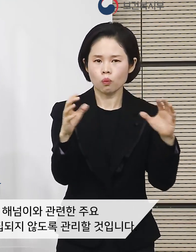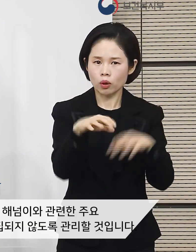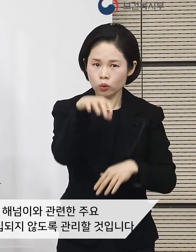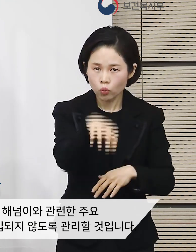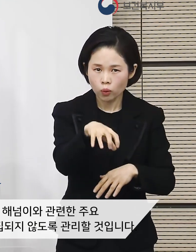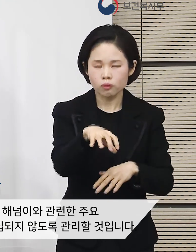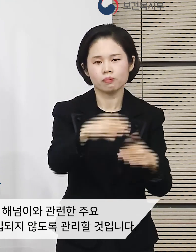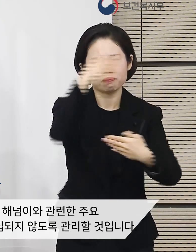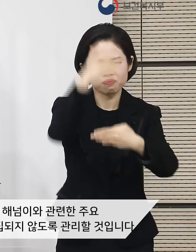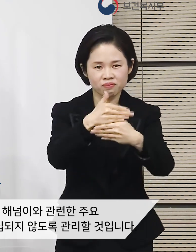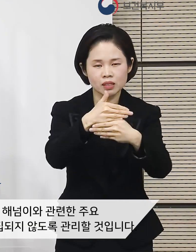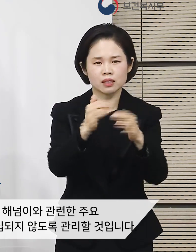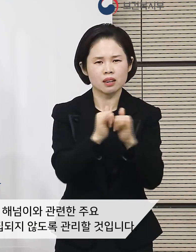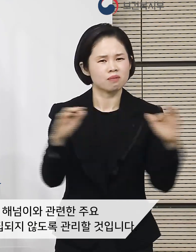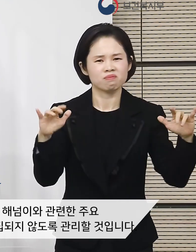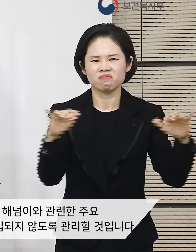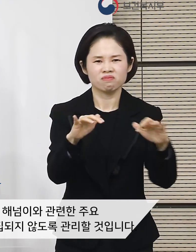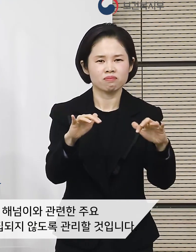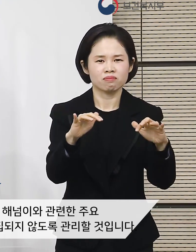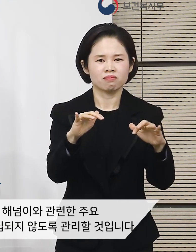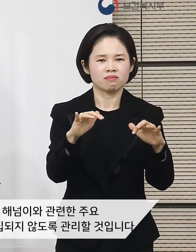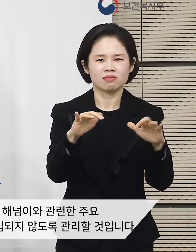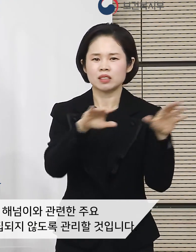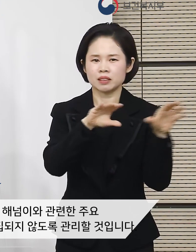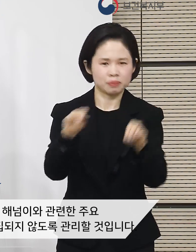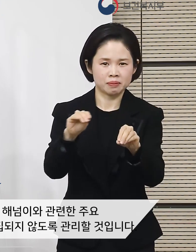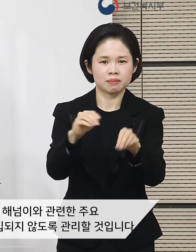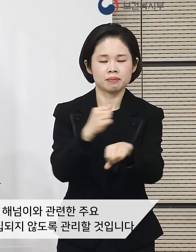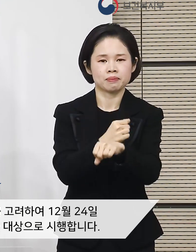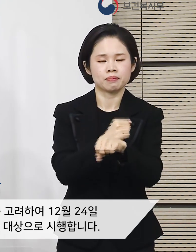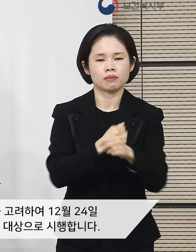방문객이 밀집되지 않도록 관리할 것입니다.